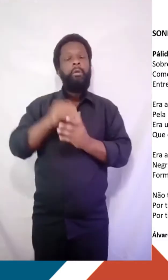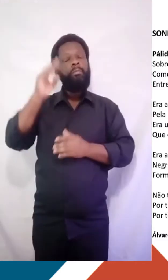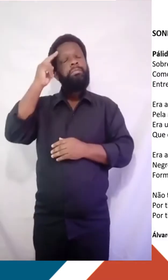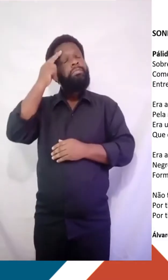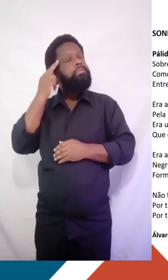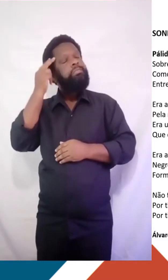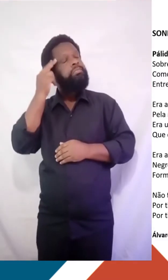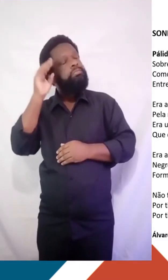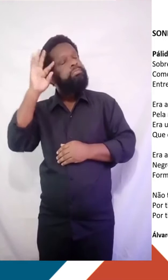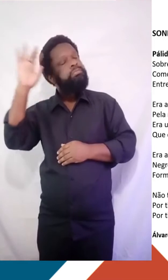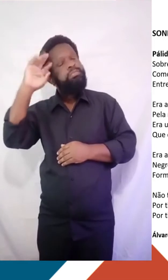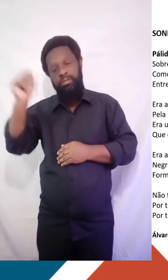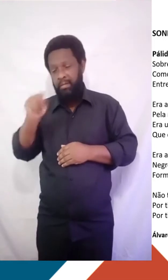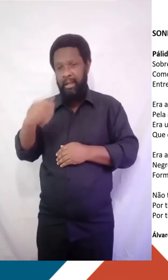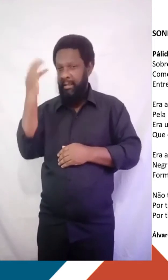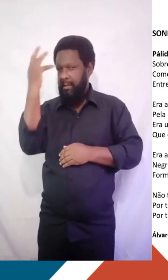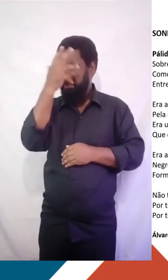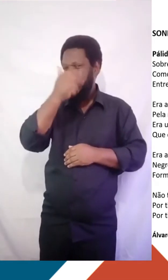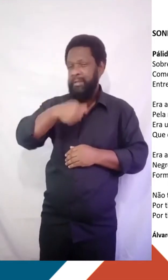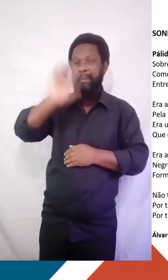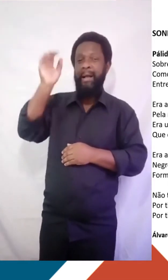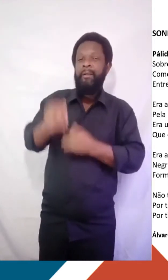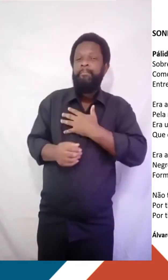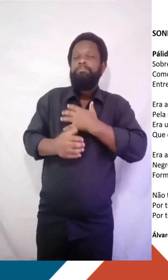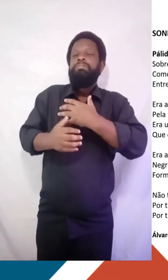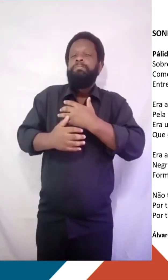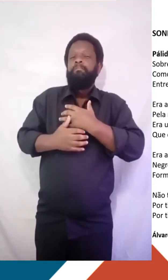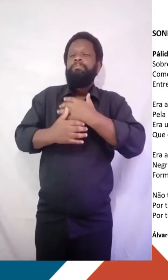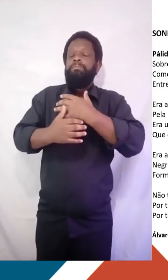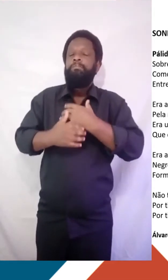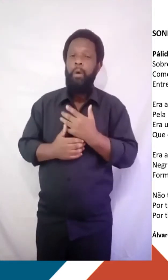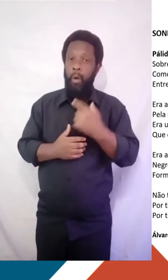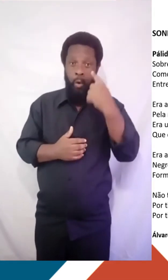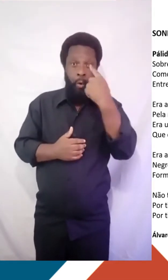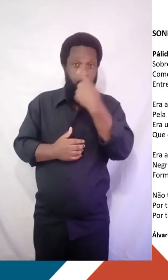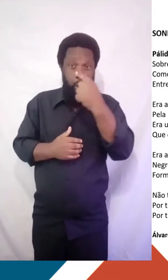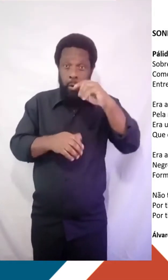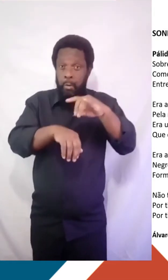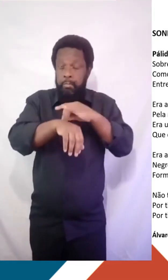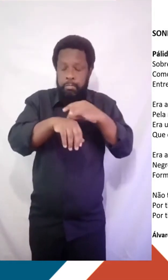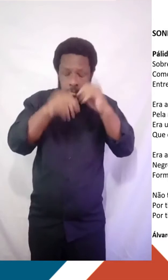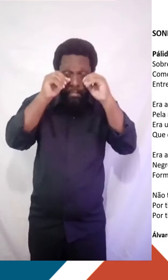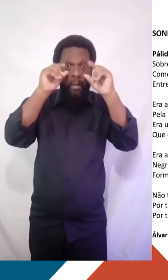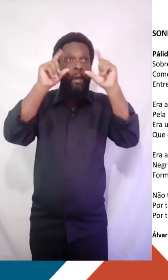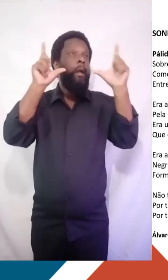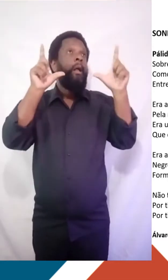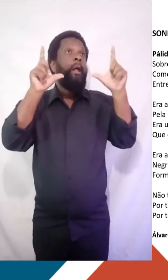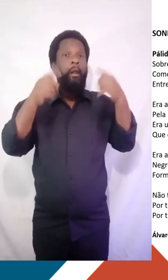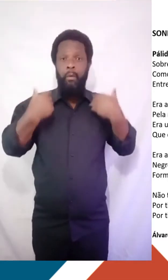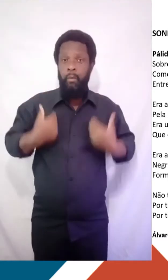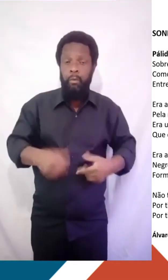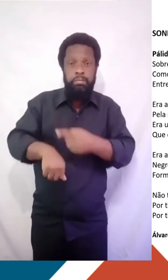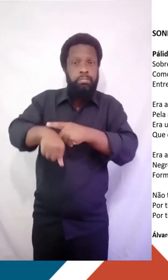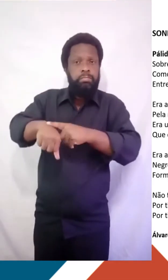se esquecia. Era a mais bela, seio palpitando, negros olhos as pálpebras abrindo, formas nuas no